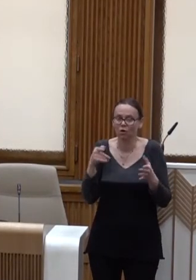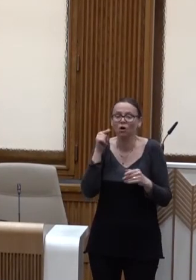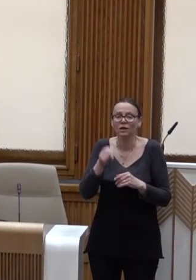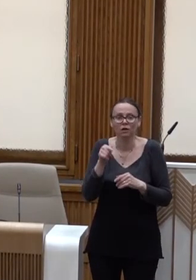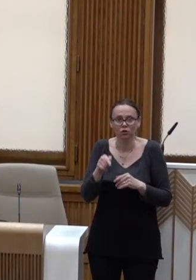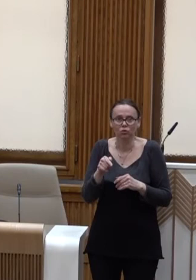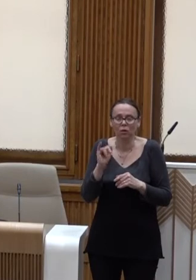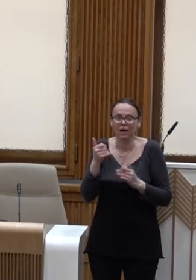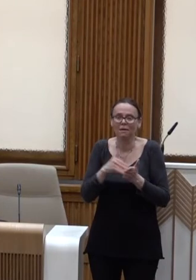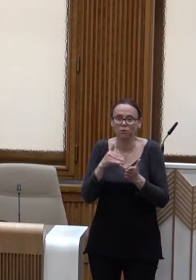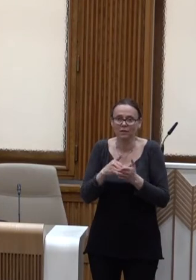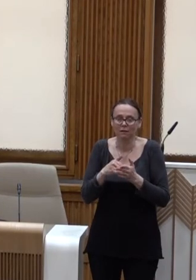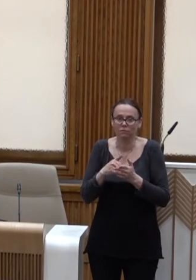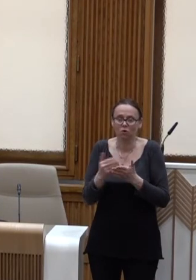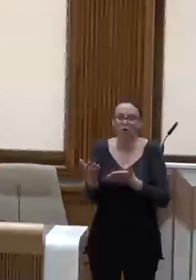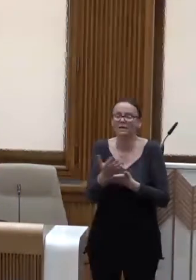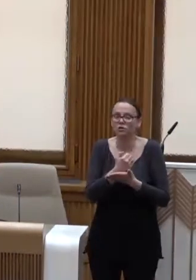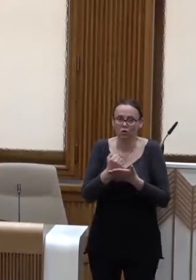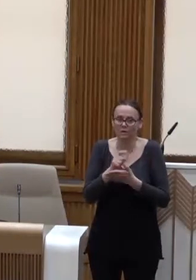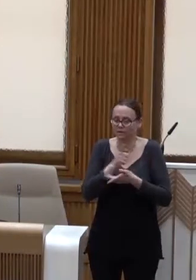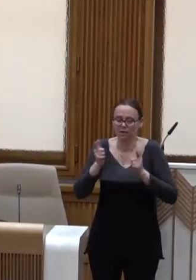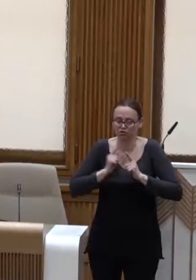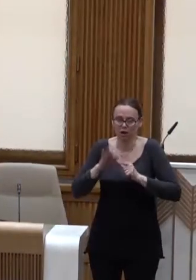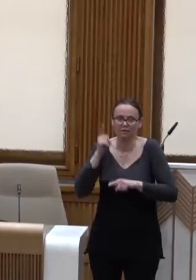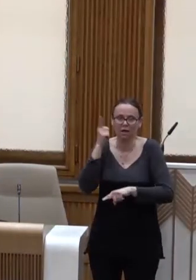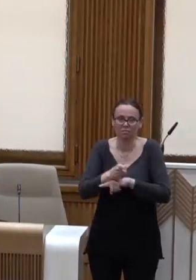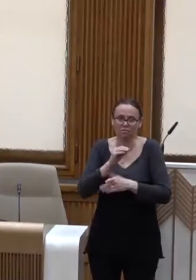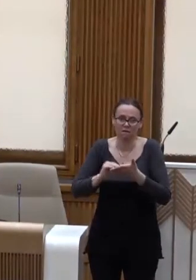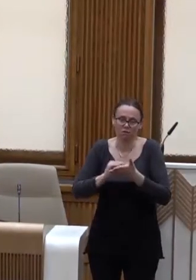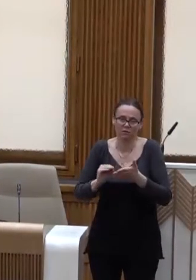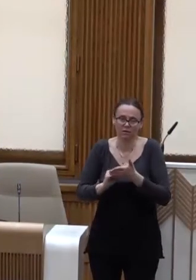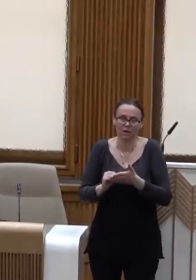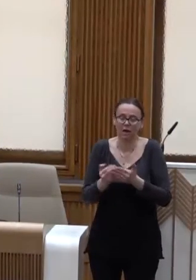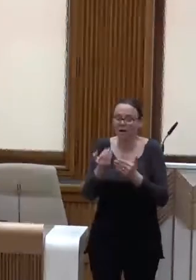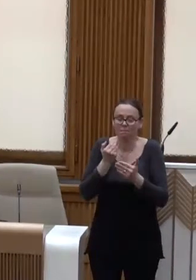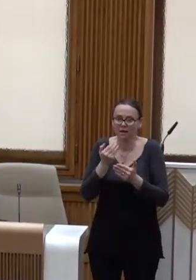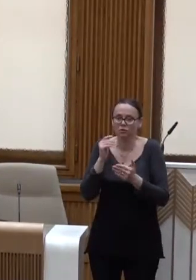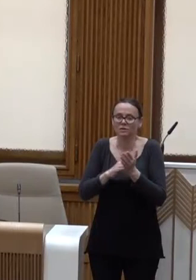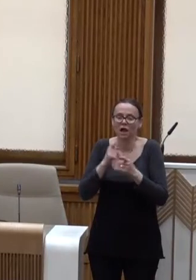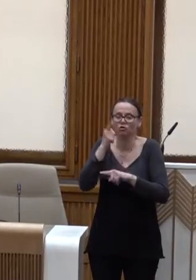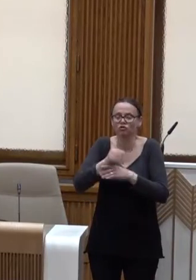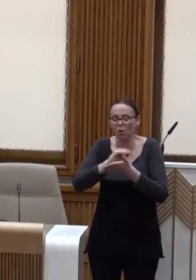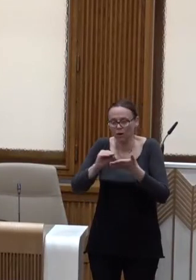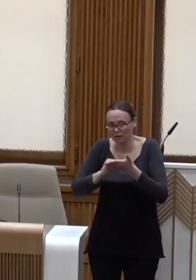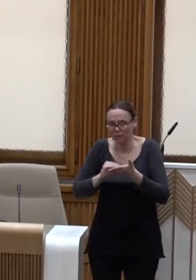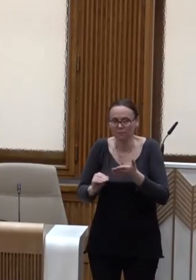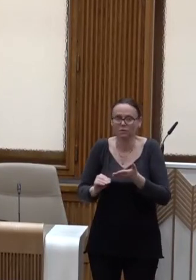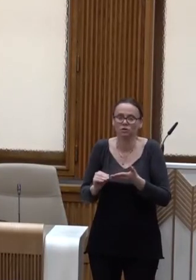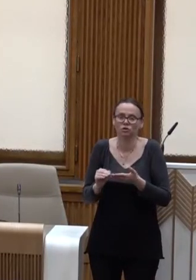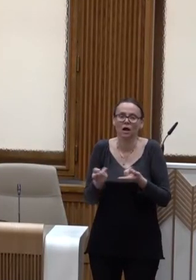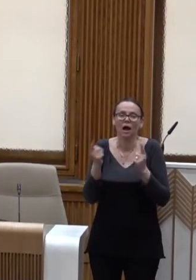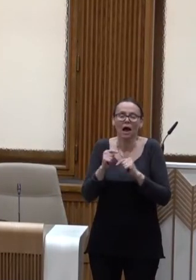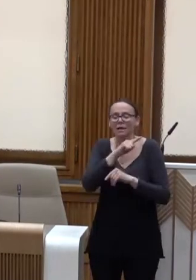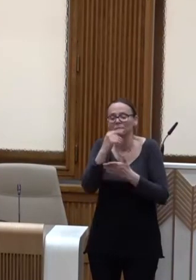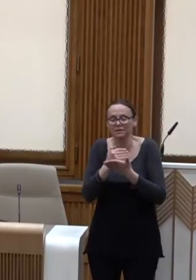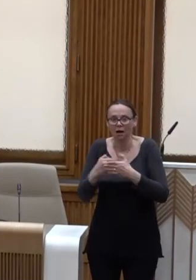tukaj ga je potrebno izkoristiti. Ne čakati na navodila, ker ne, prej se kako uredba napiše pa, ali